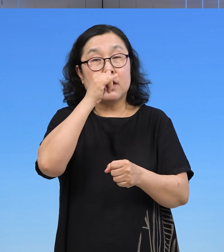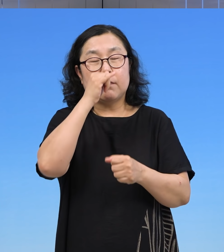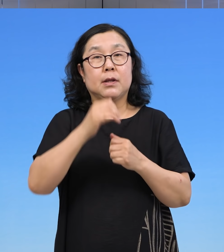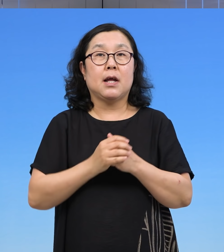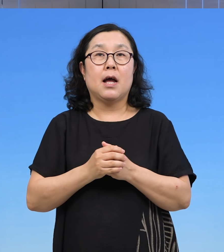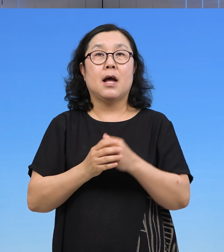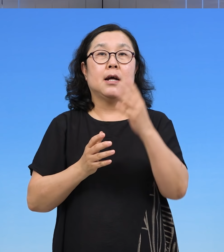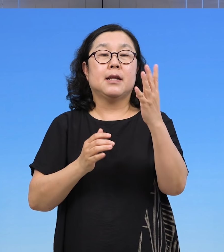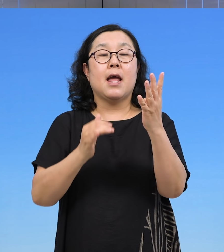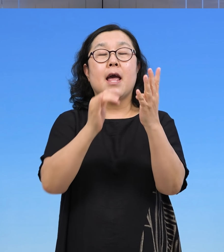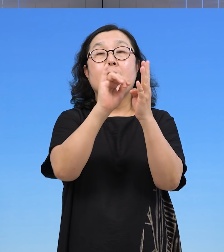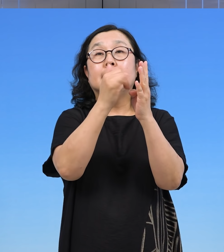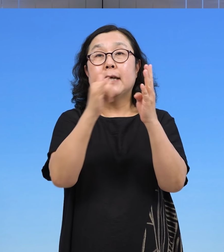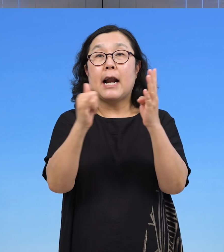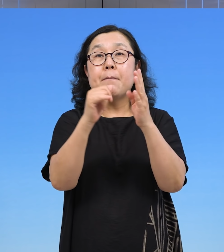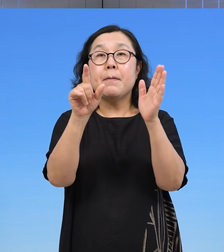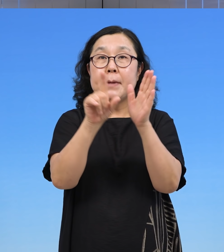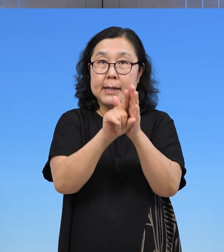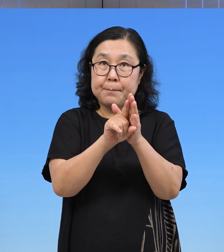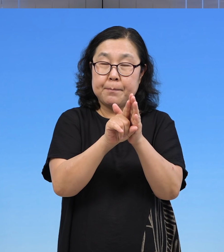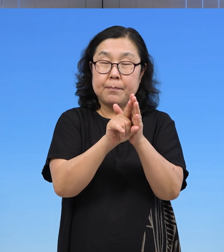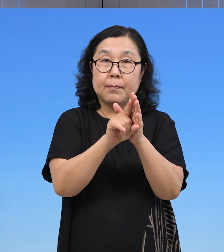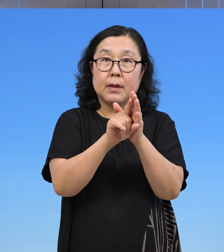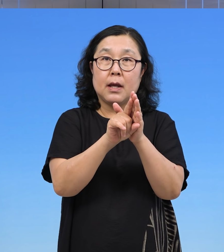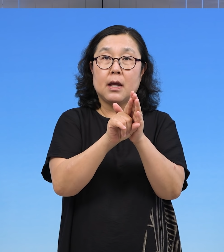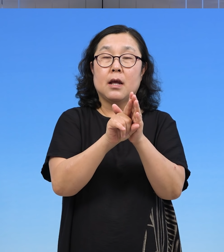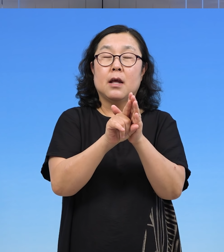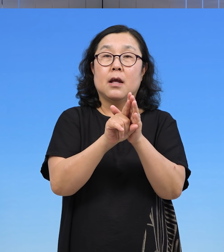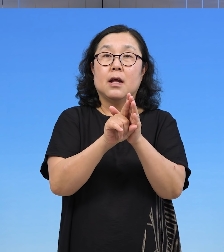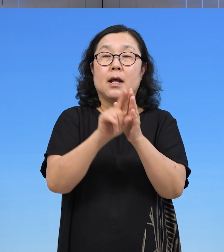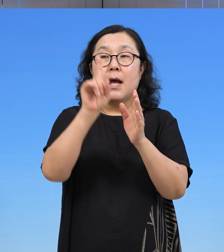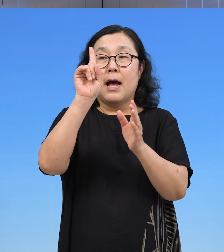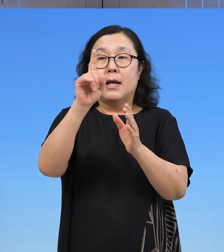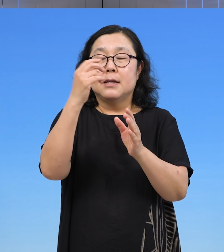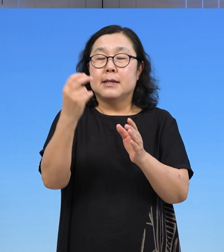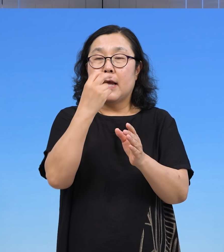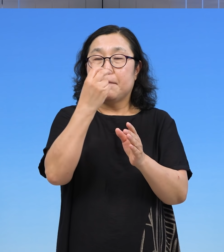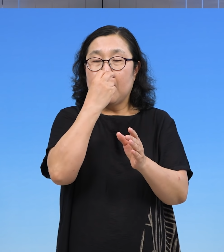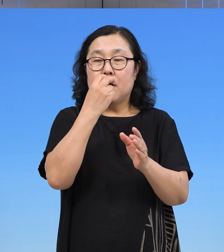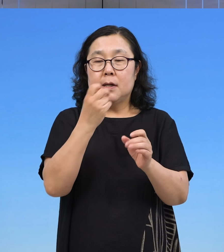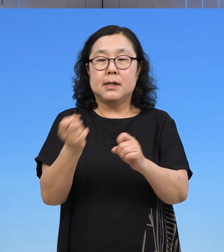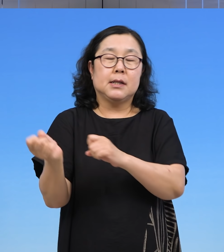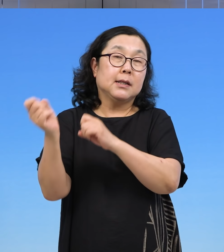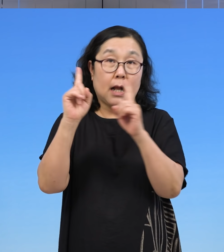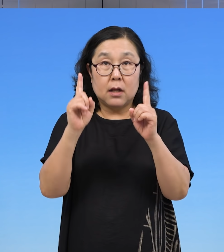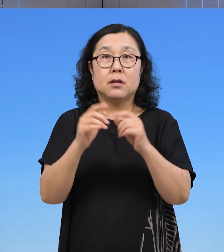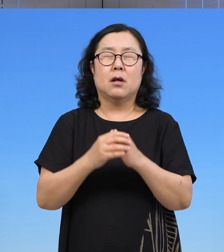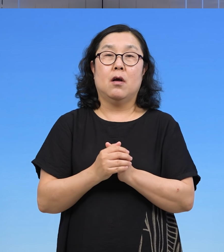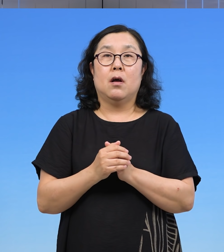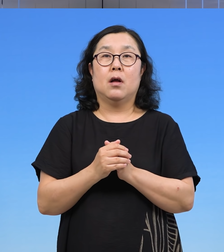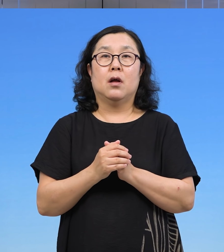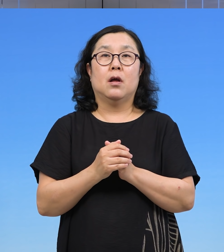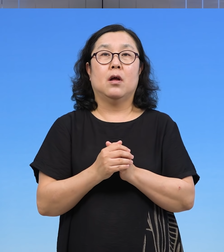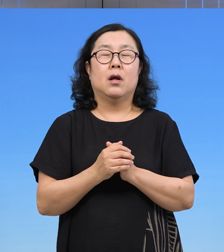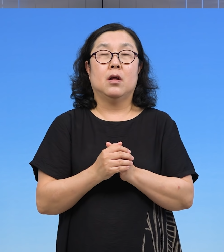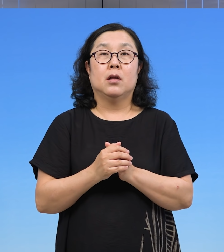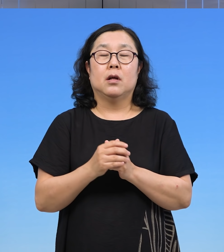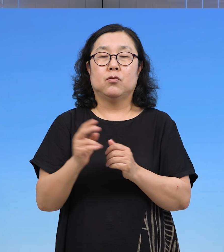거 이 네 사람의 믿음이 참 이 한 생명을 살려내는 그런